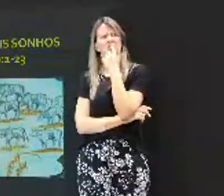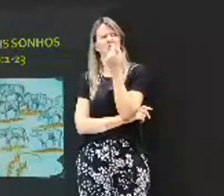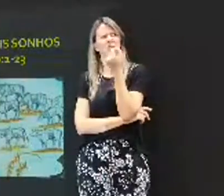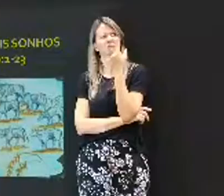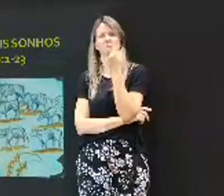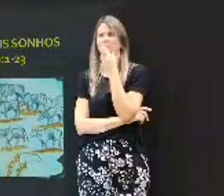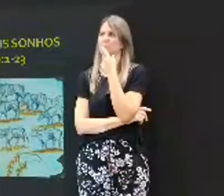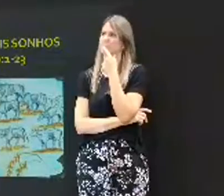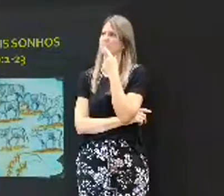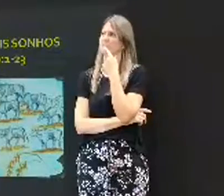significa isso?